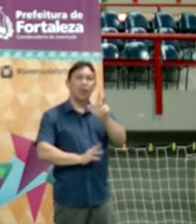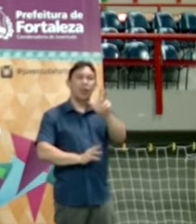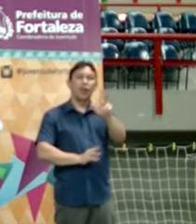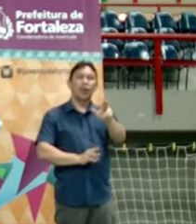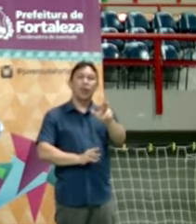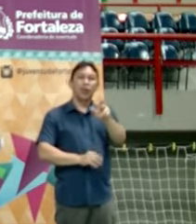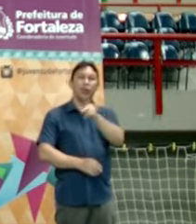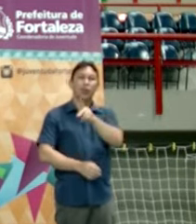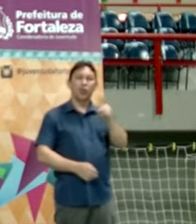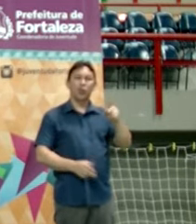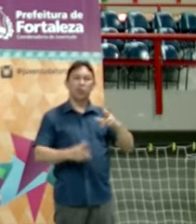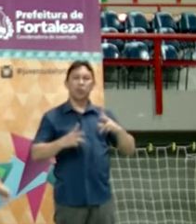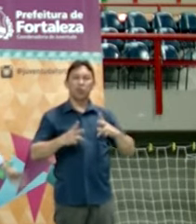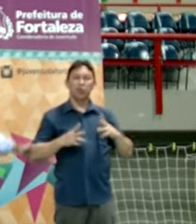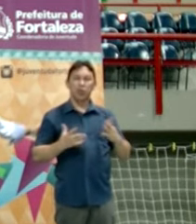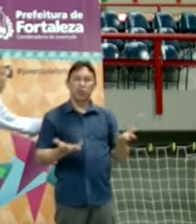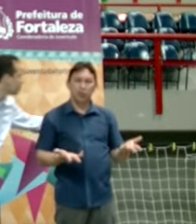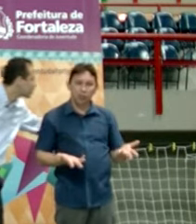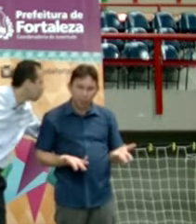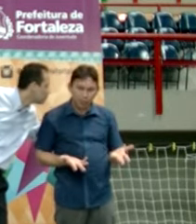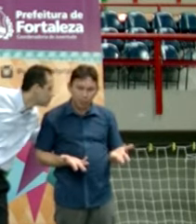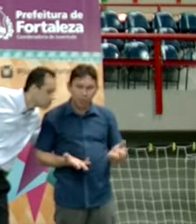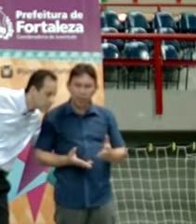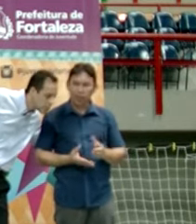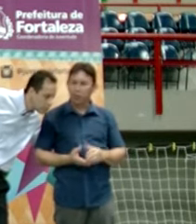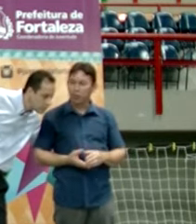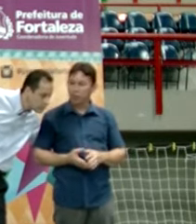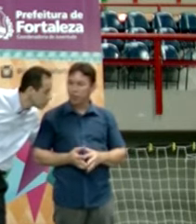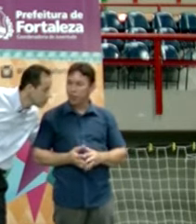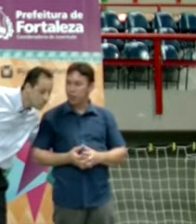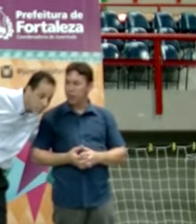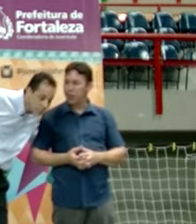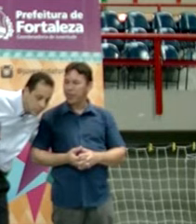se fosse um professor particular.